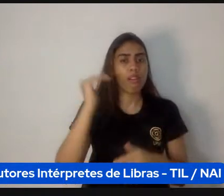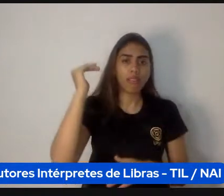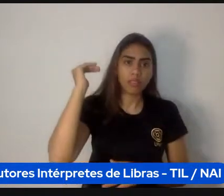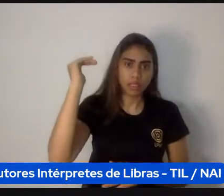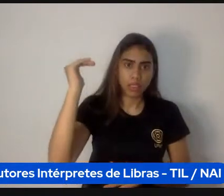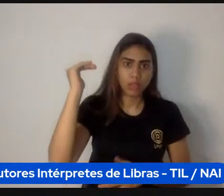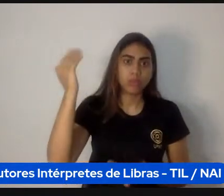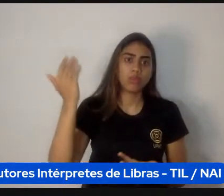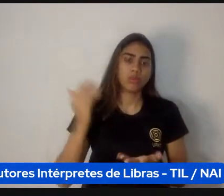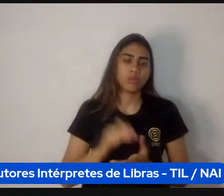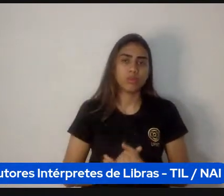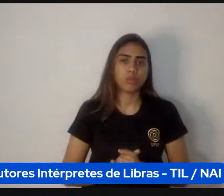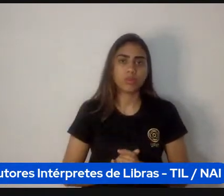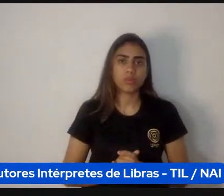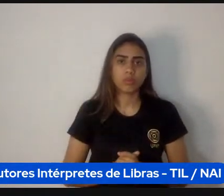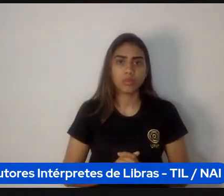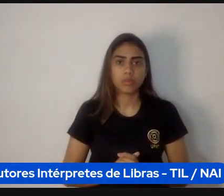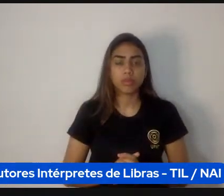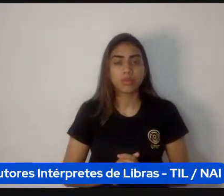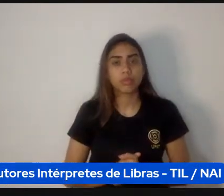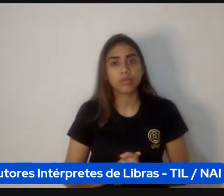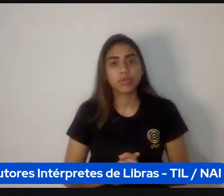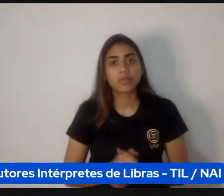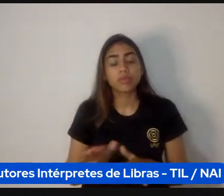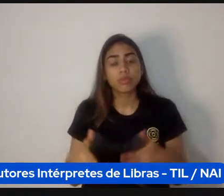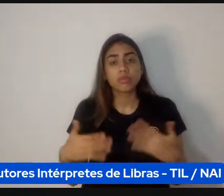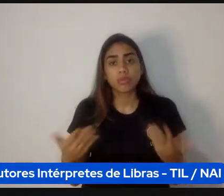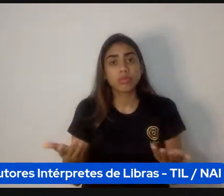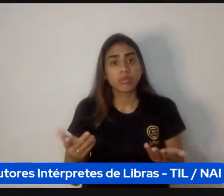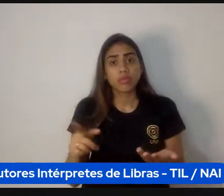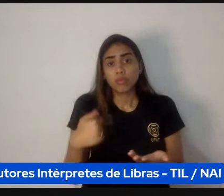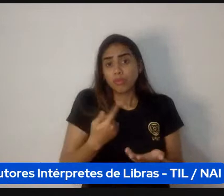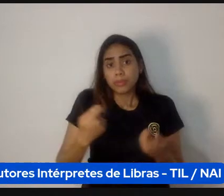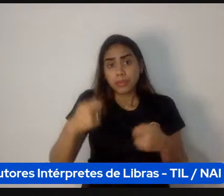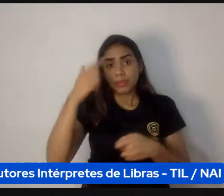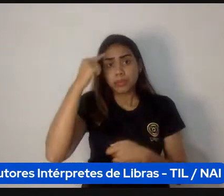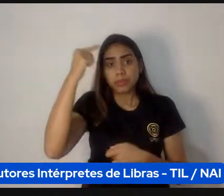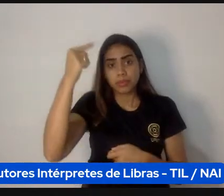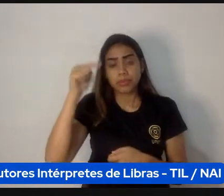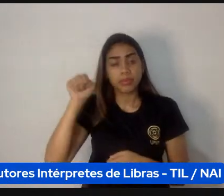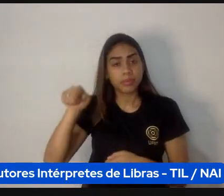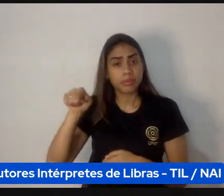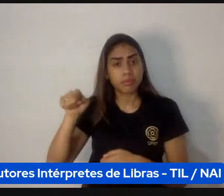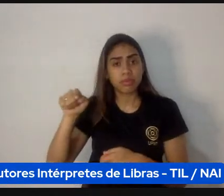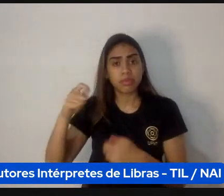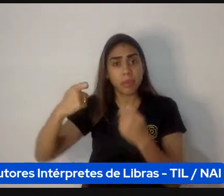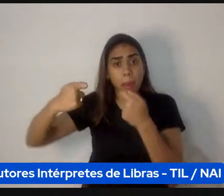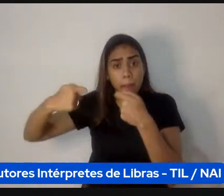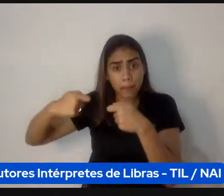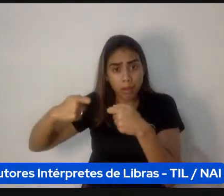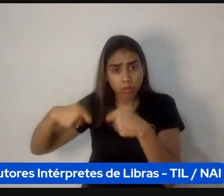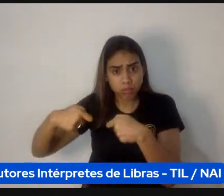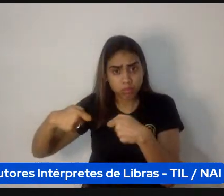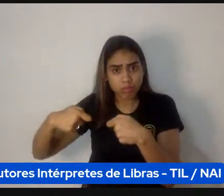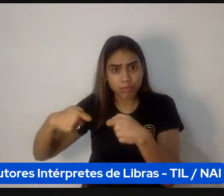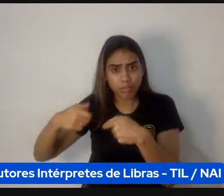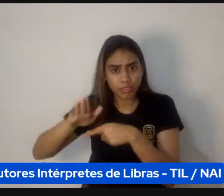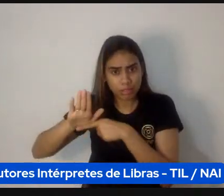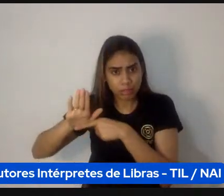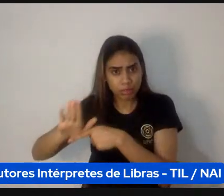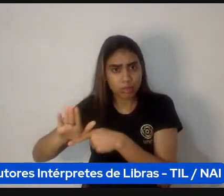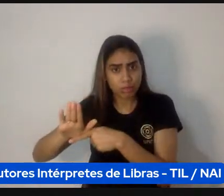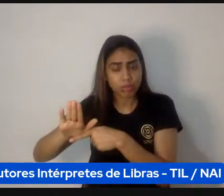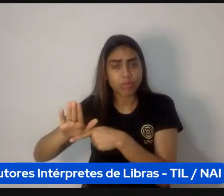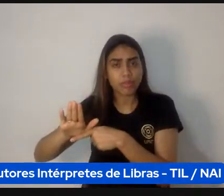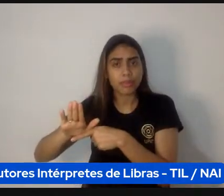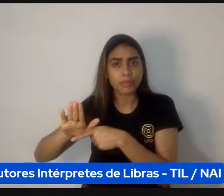negócio das necessidades especiais, e a gente poder pensar que as necessidades específicas não podem atrapalhar,